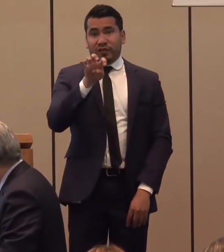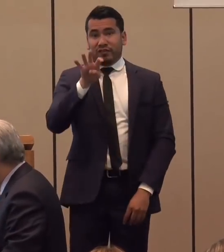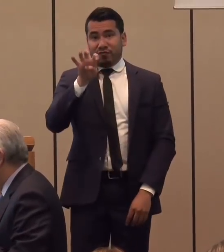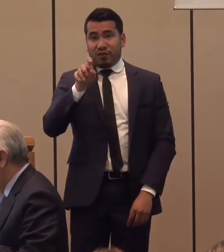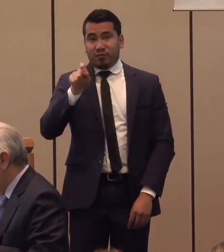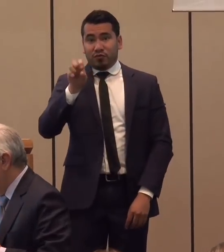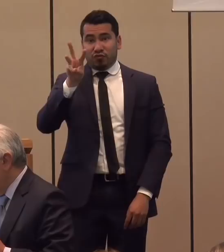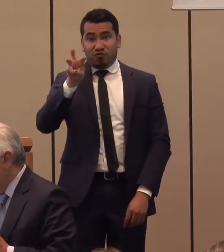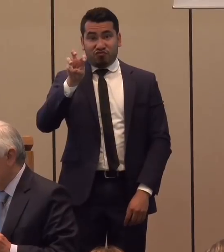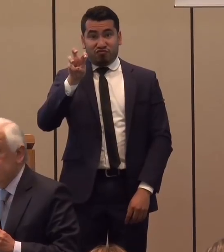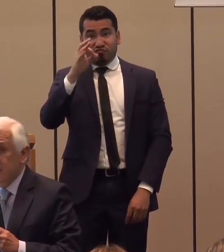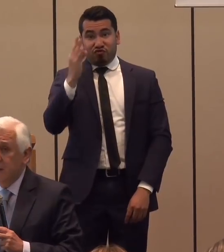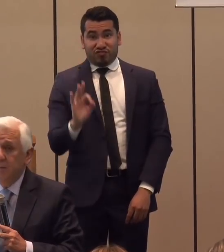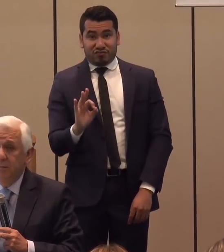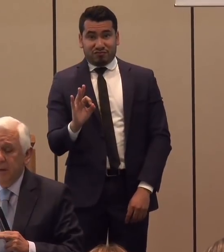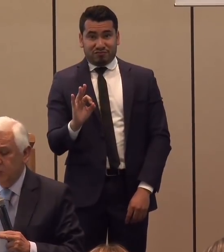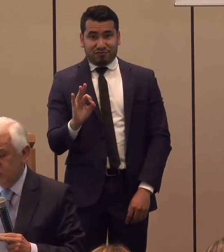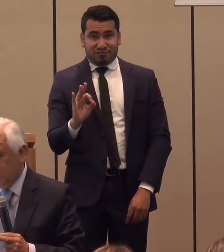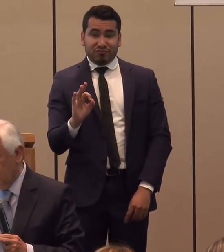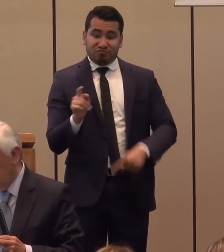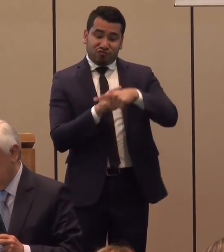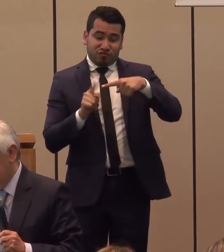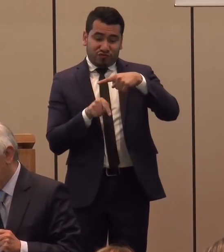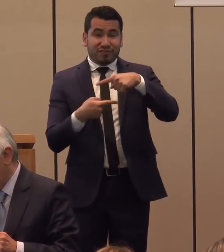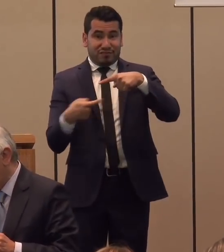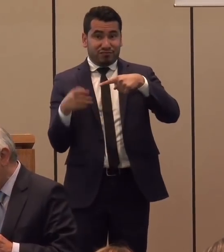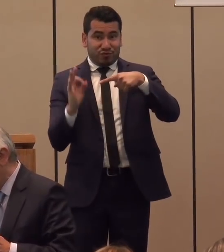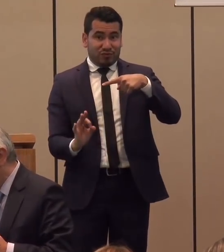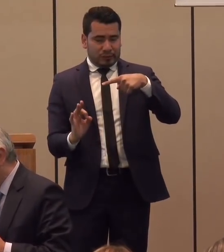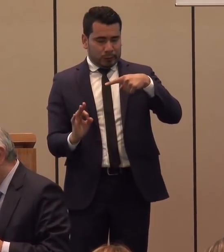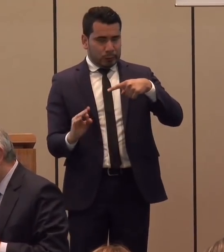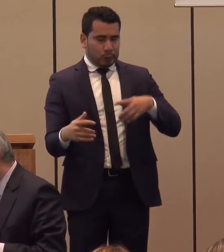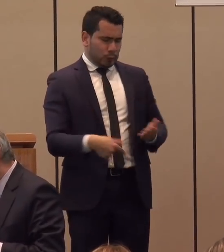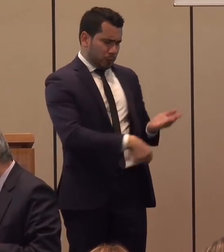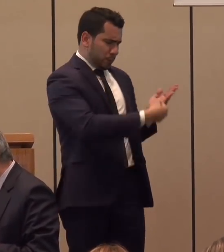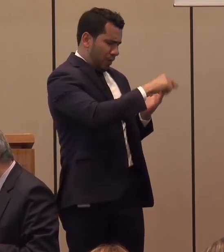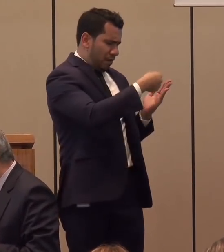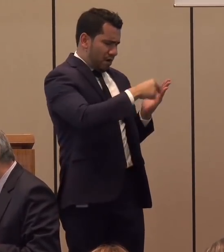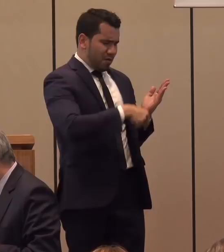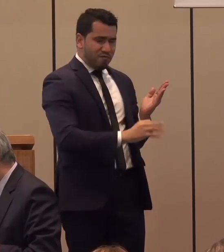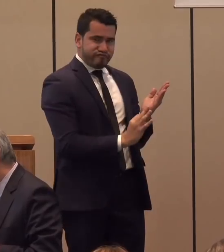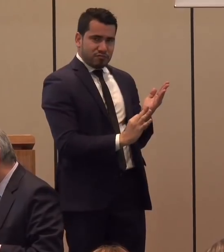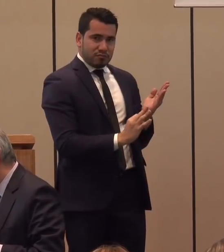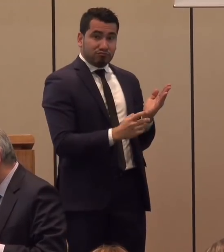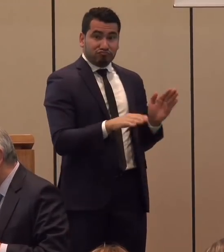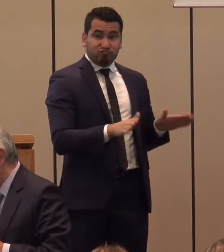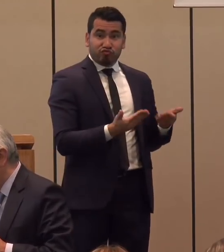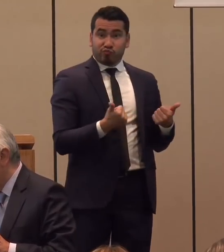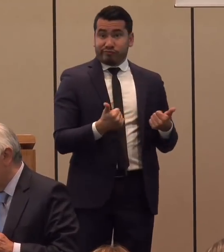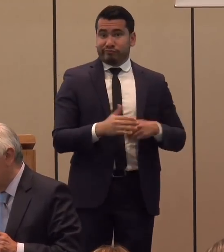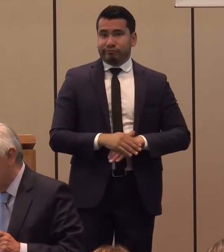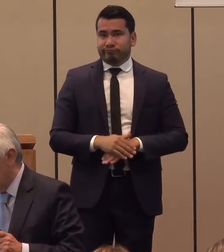puntaje de 100 así que vamos muy bien de enero a noviembre